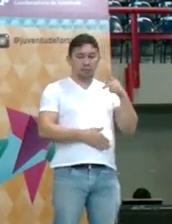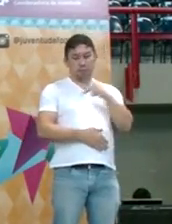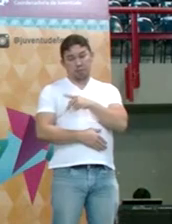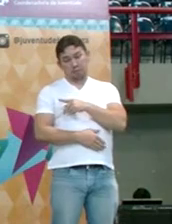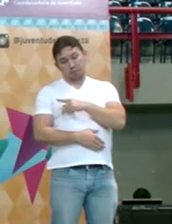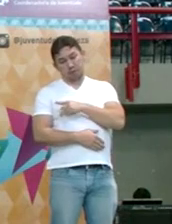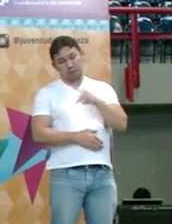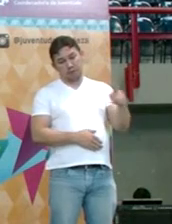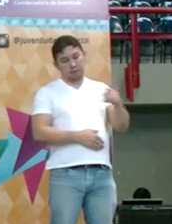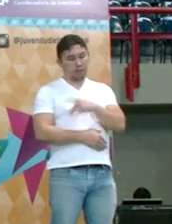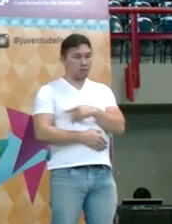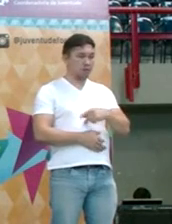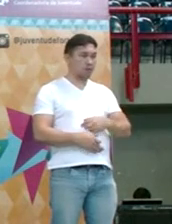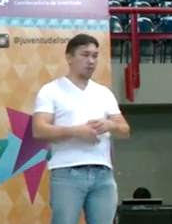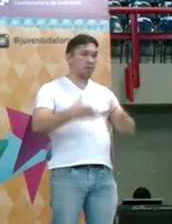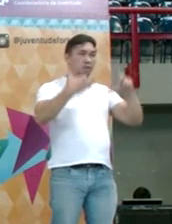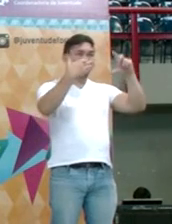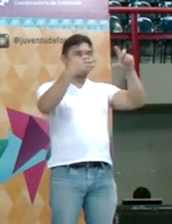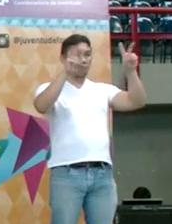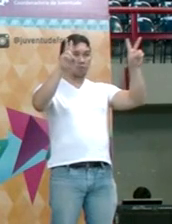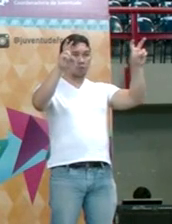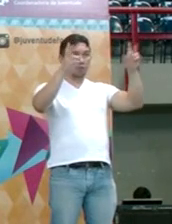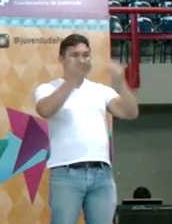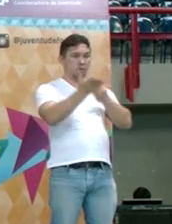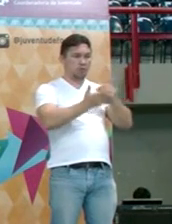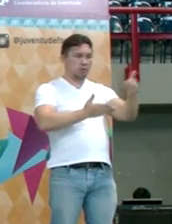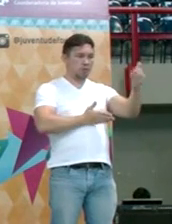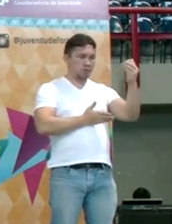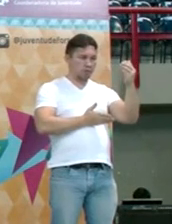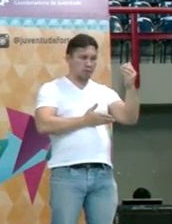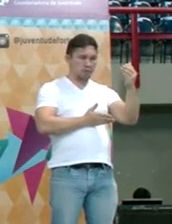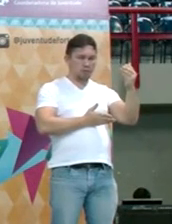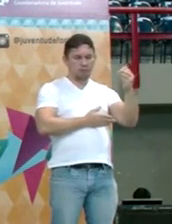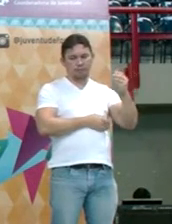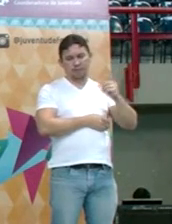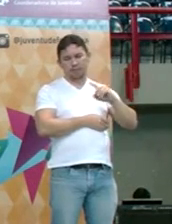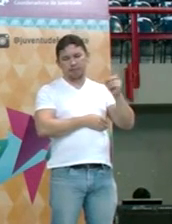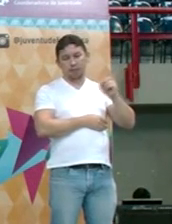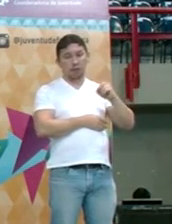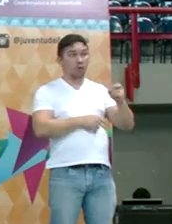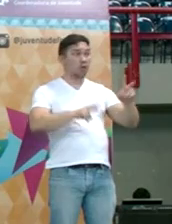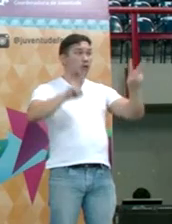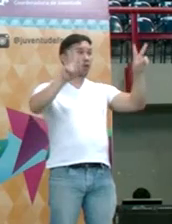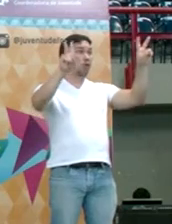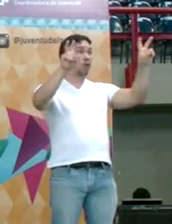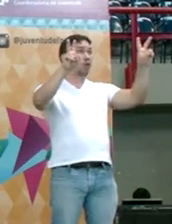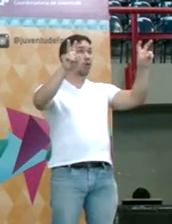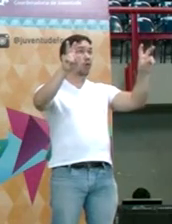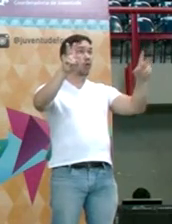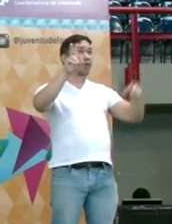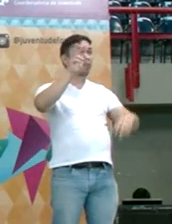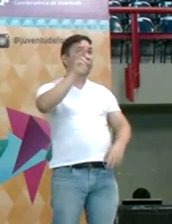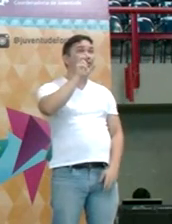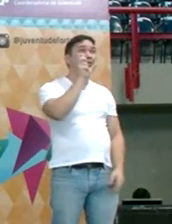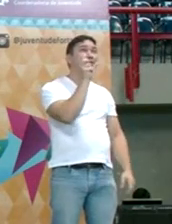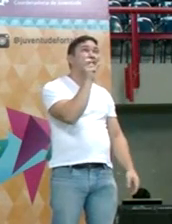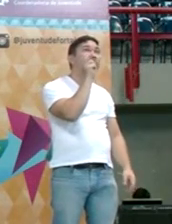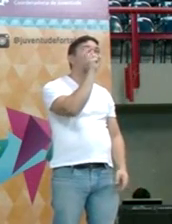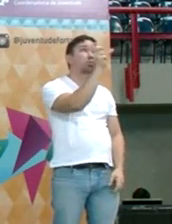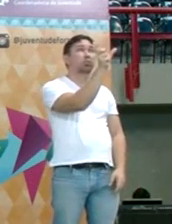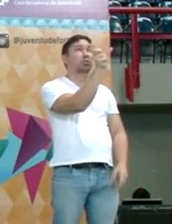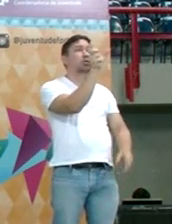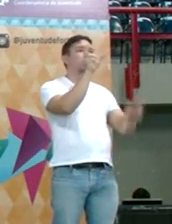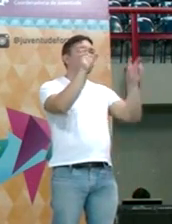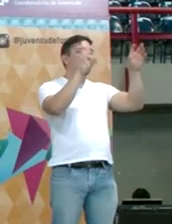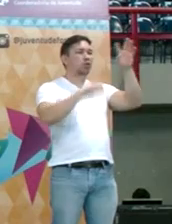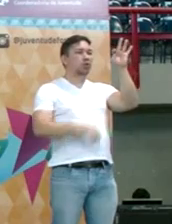com o parágrafo, já pode dar continuidade à introdução? De jeito nenhum. O título é uma coisa independente.